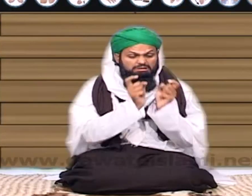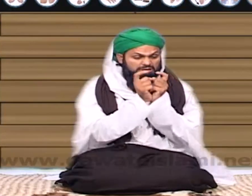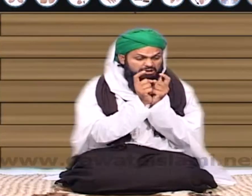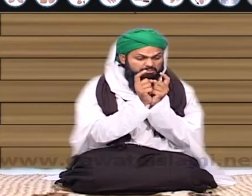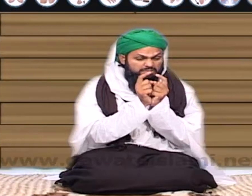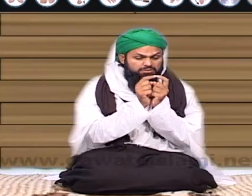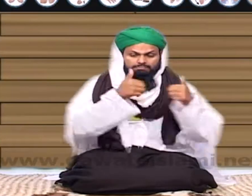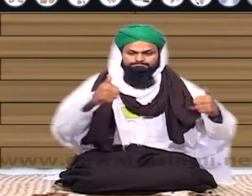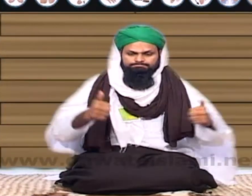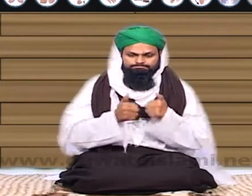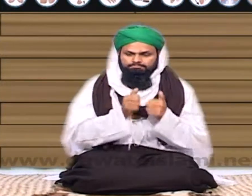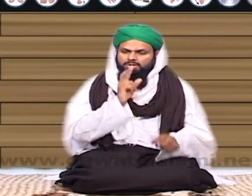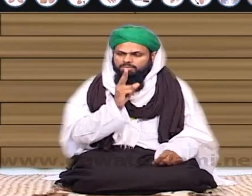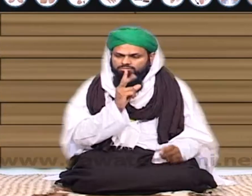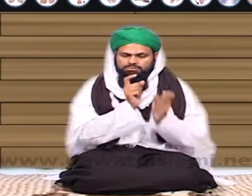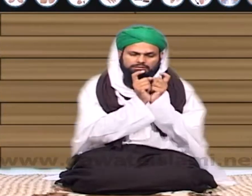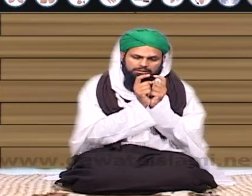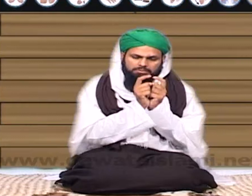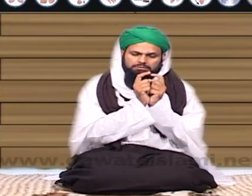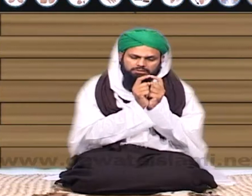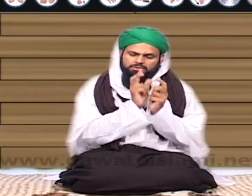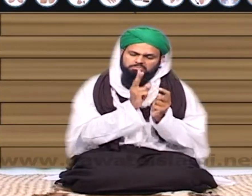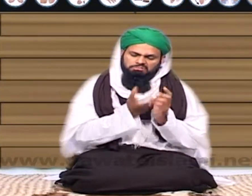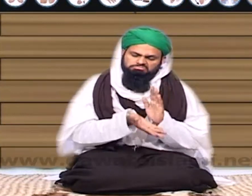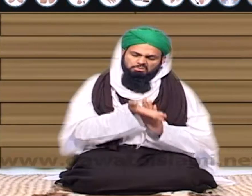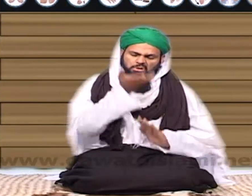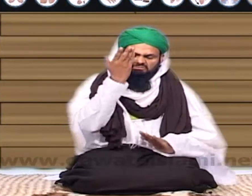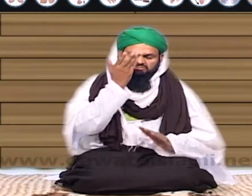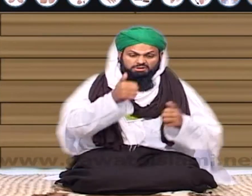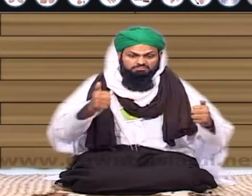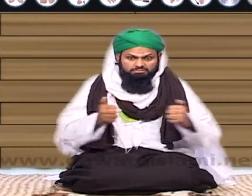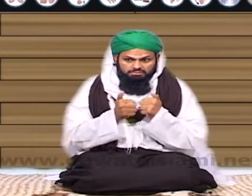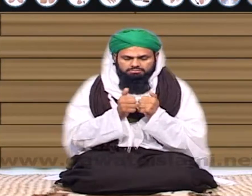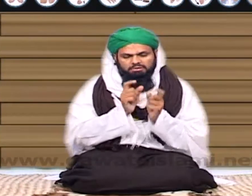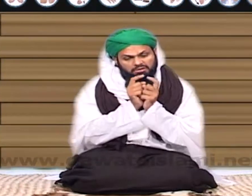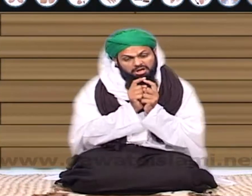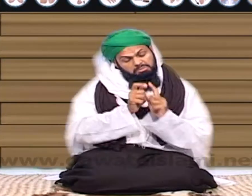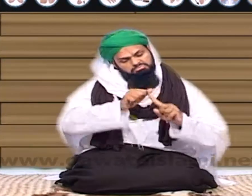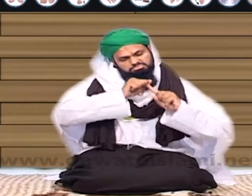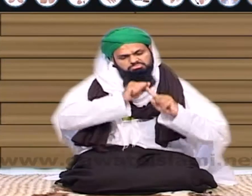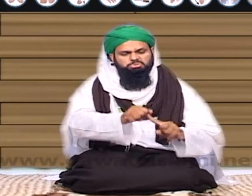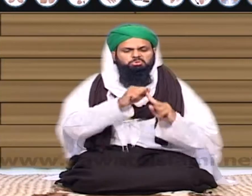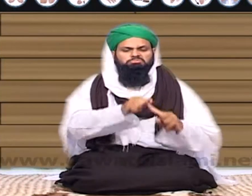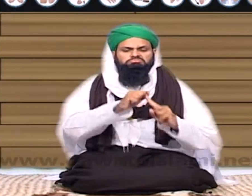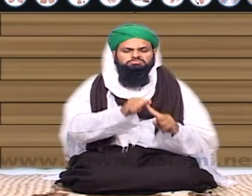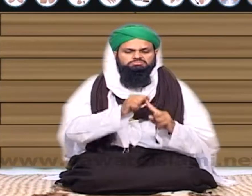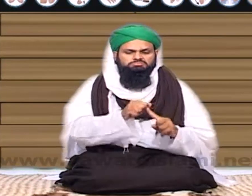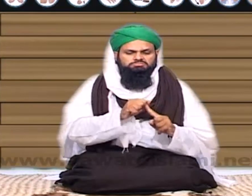ہی نہیں۔ غیبت ہماری محفل کی آج زینت بنی ہوئی، بغیر غیبت کے کوئی مجلس کوئی